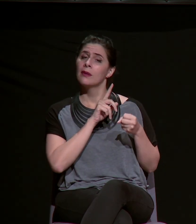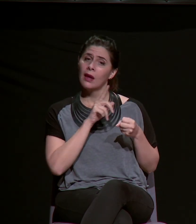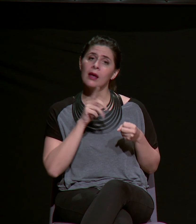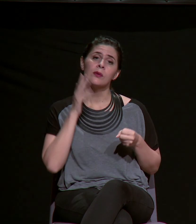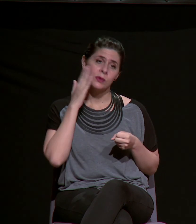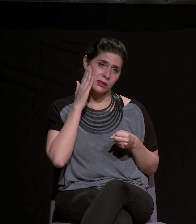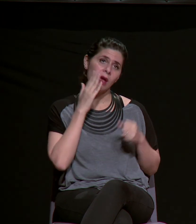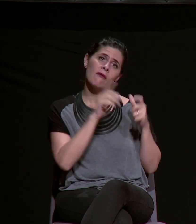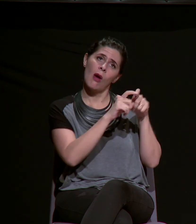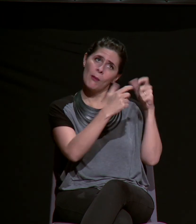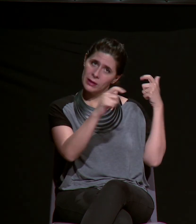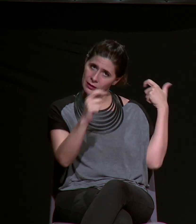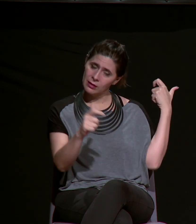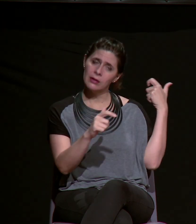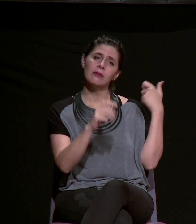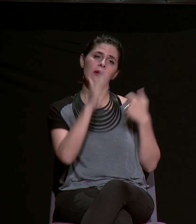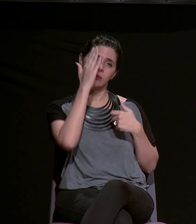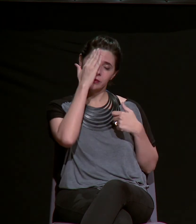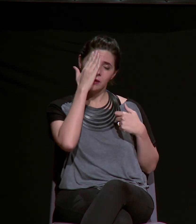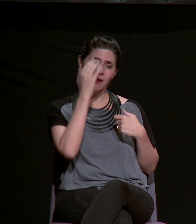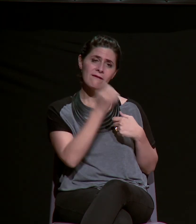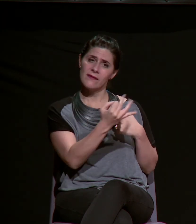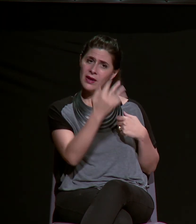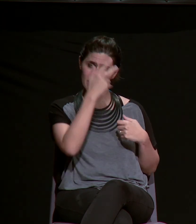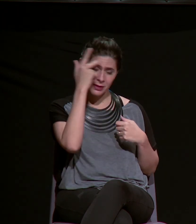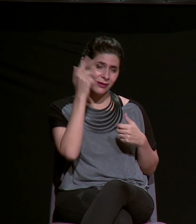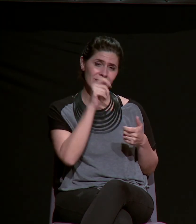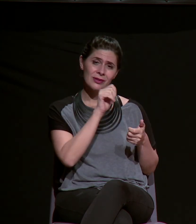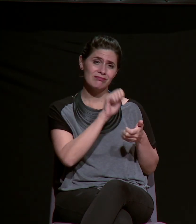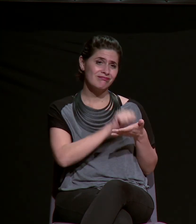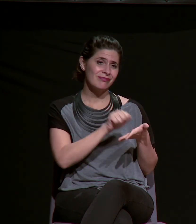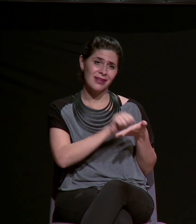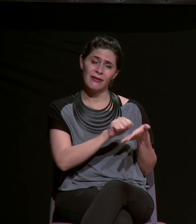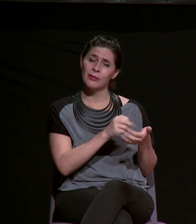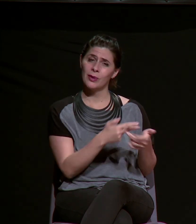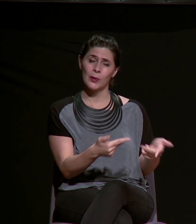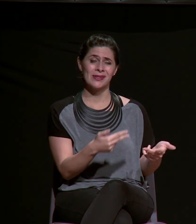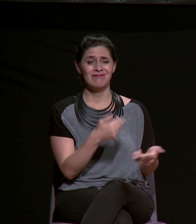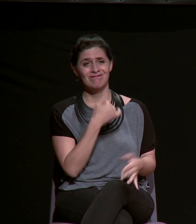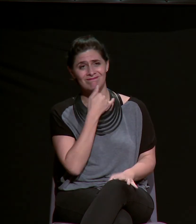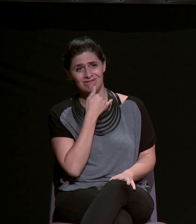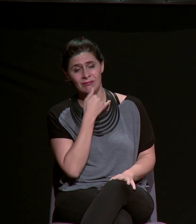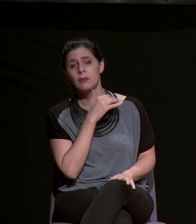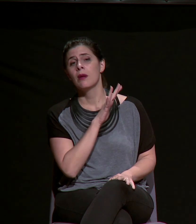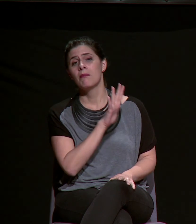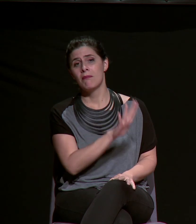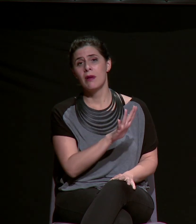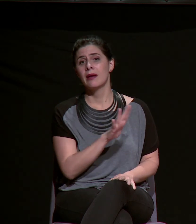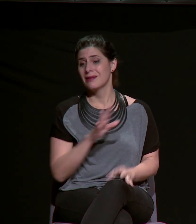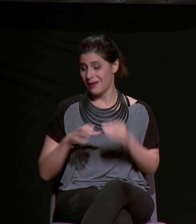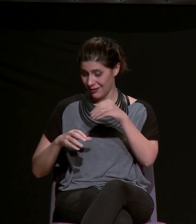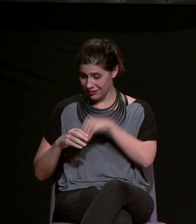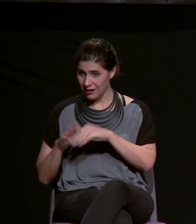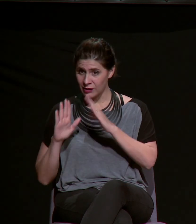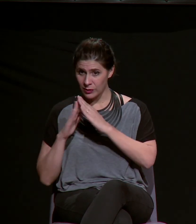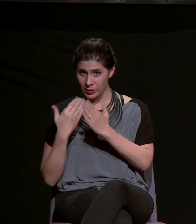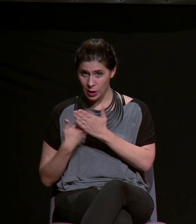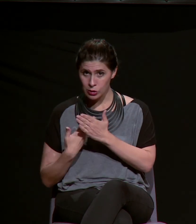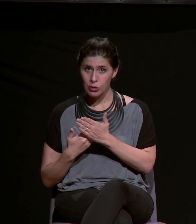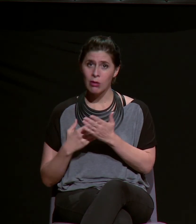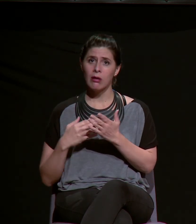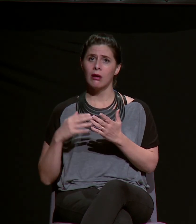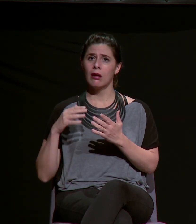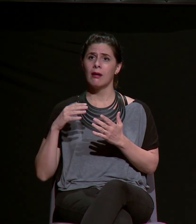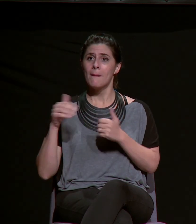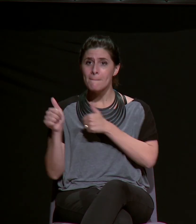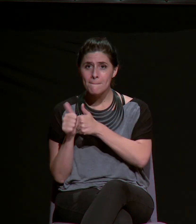tristes, porque é um pouco os exemplos que eu tentei dar. Tem coisas tão incríveis acontecendo dentro da escola, no entorno da escola, que poderiam ser